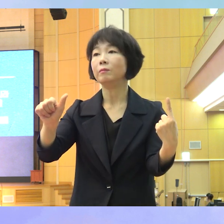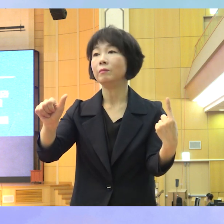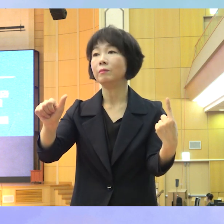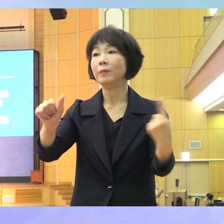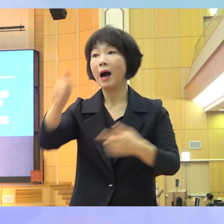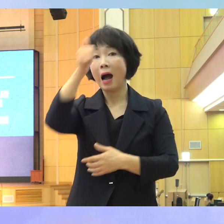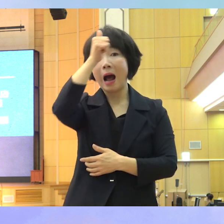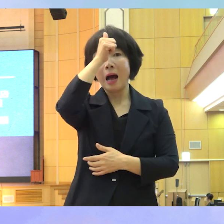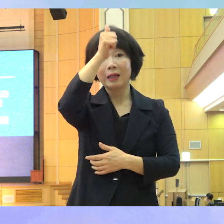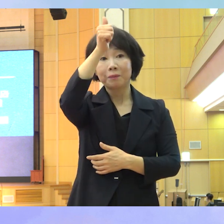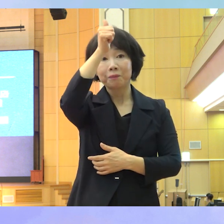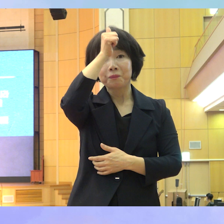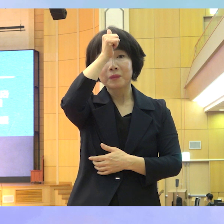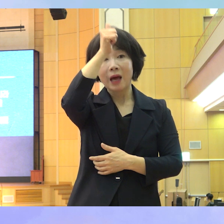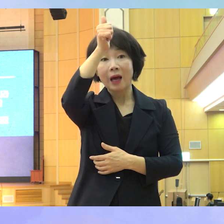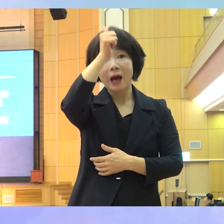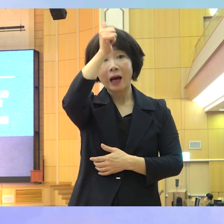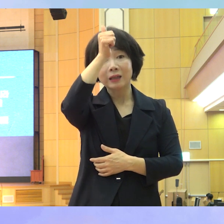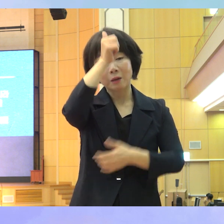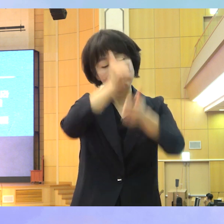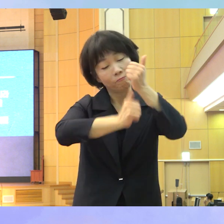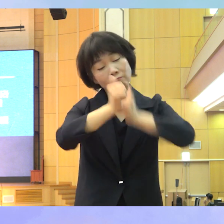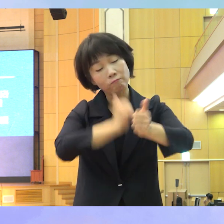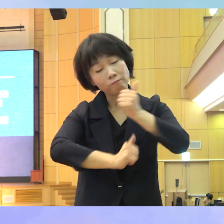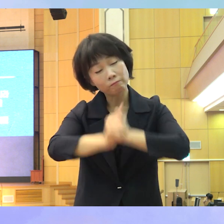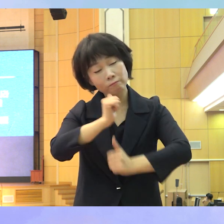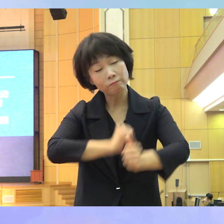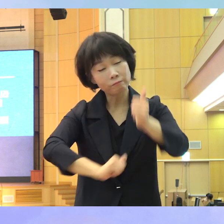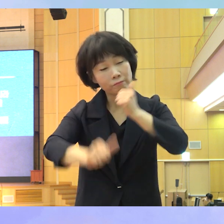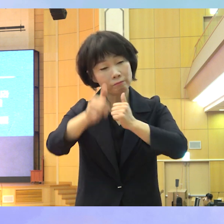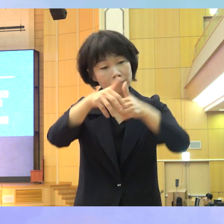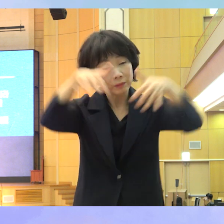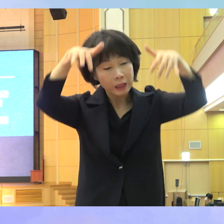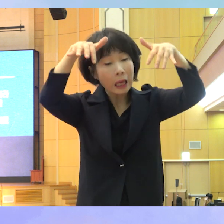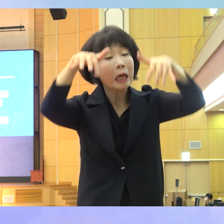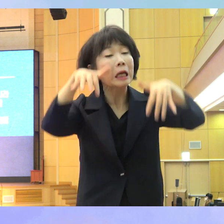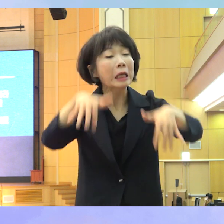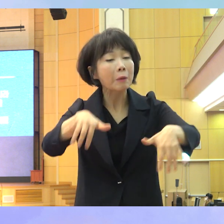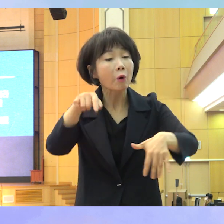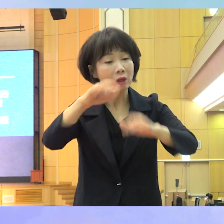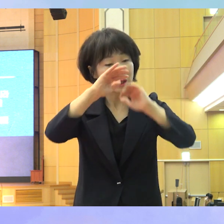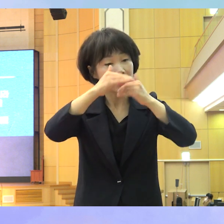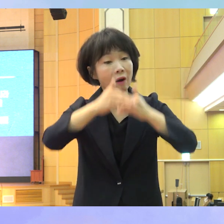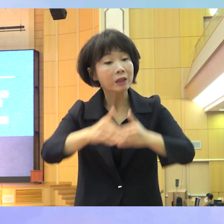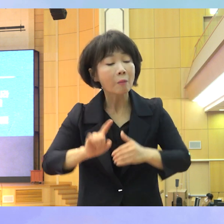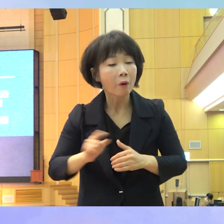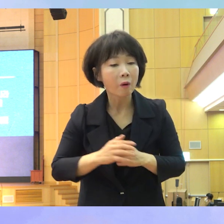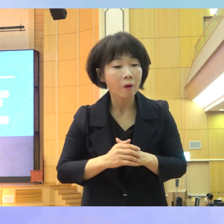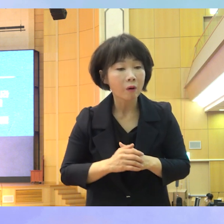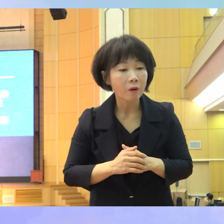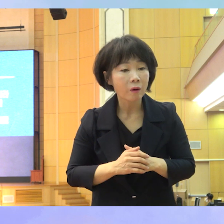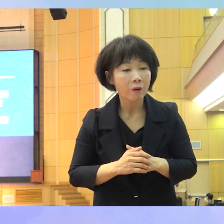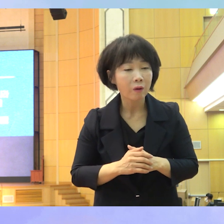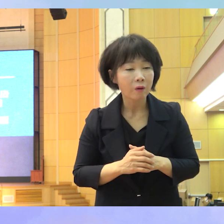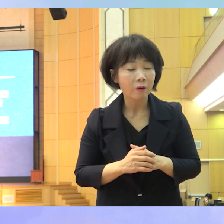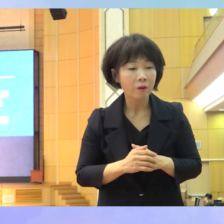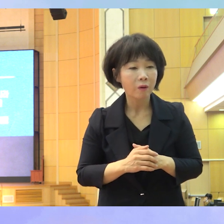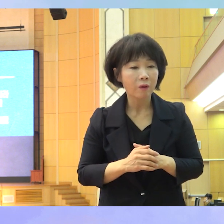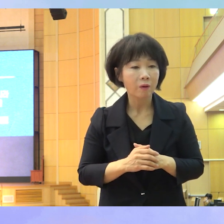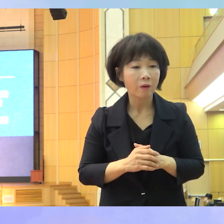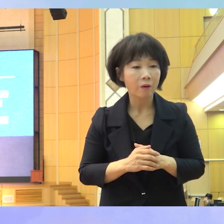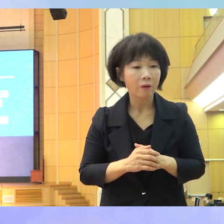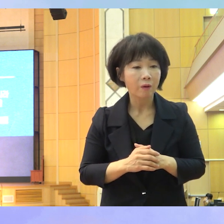자손의 계보가 이러하니라 하고 나와요. 그러면서 5절 보면, 5절 바로